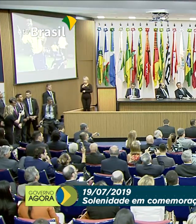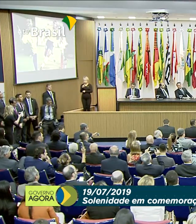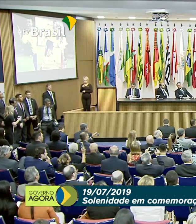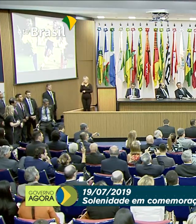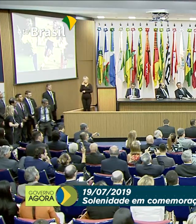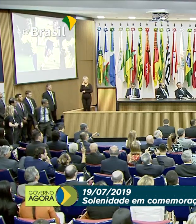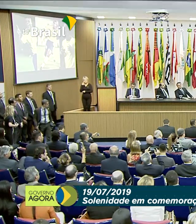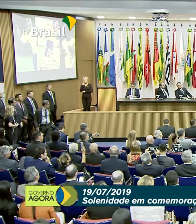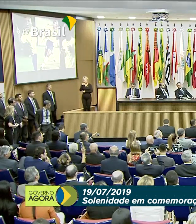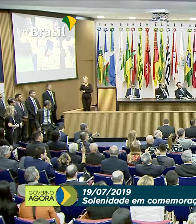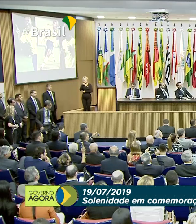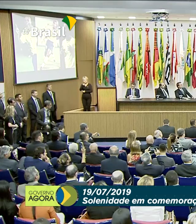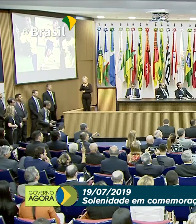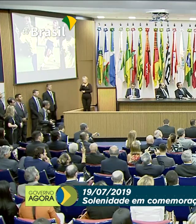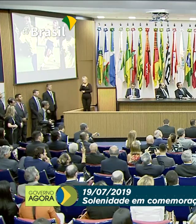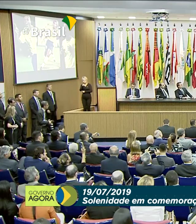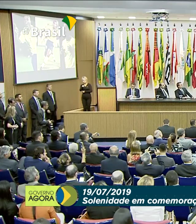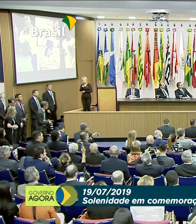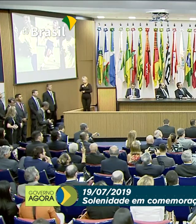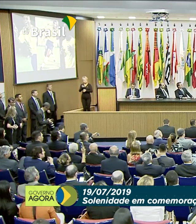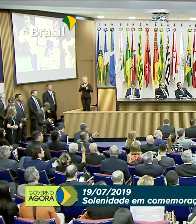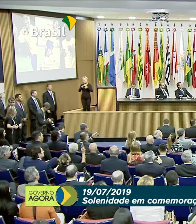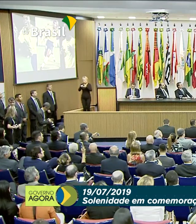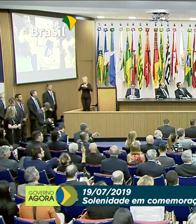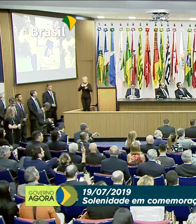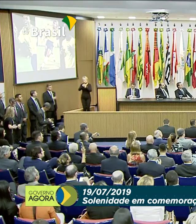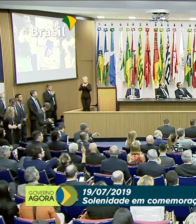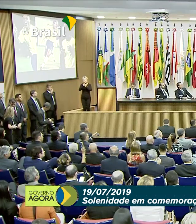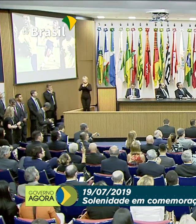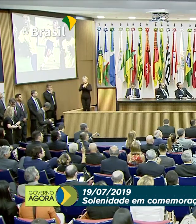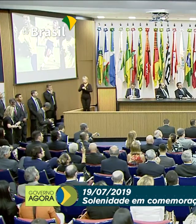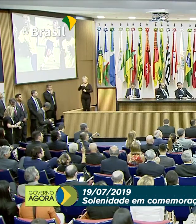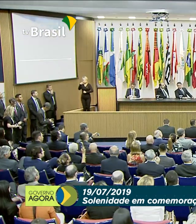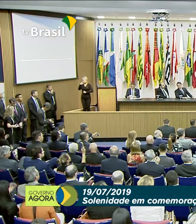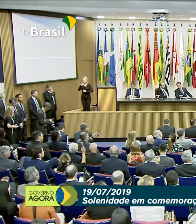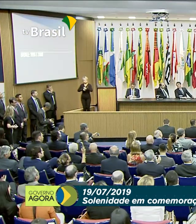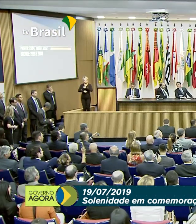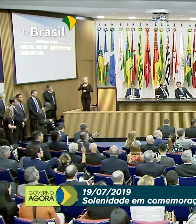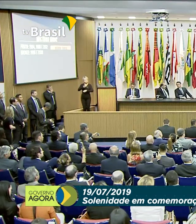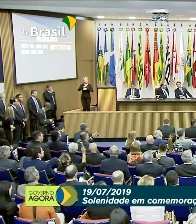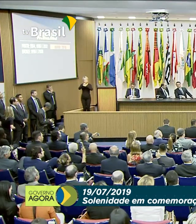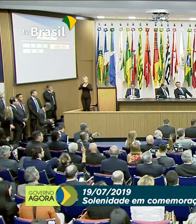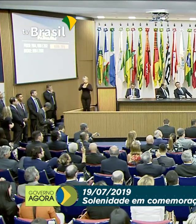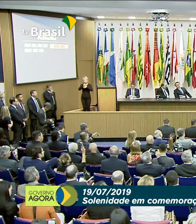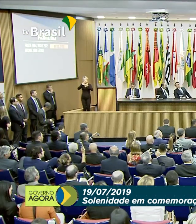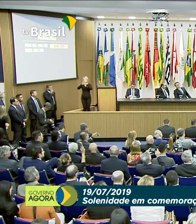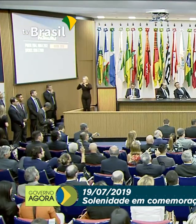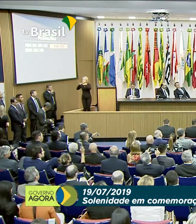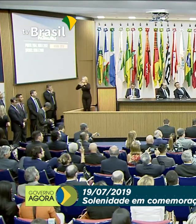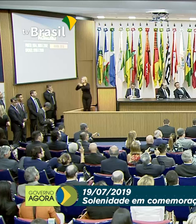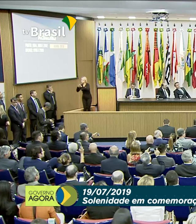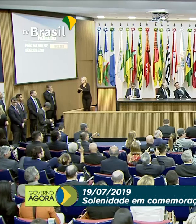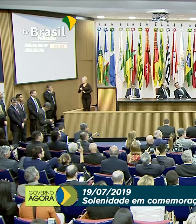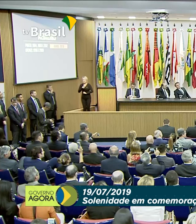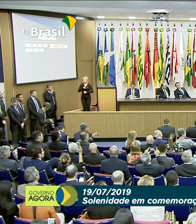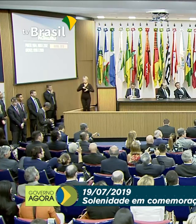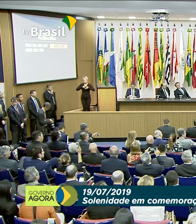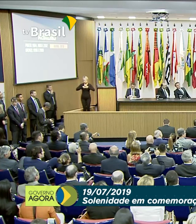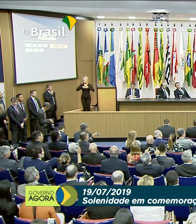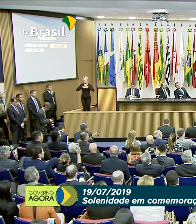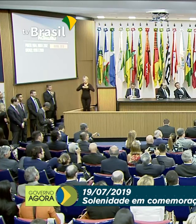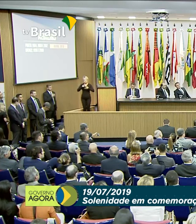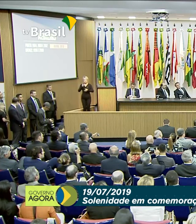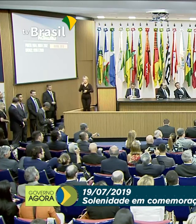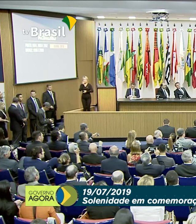Ronaldo, Rivaldo e Ronaldinho Gaúcho, a seleção chegou ao pentacampeonato. Nas Olimpíadas, o Brasil acumula 6 medalhas, mas o